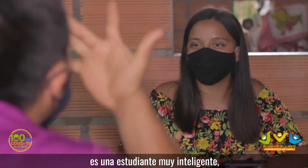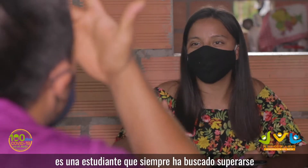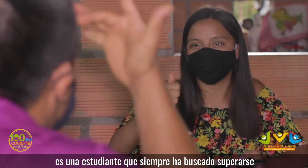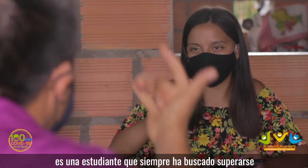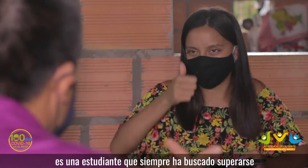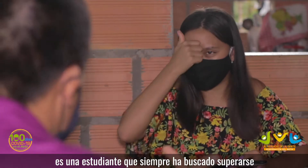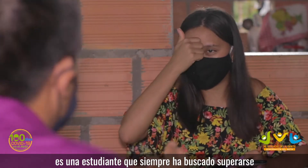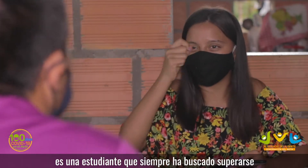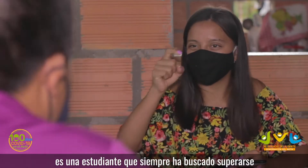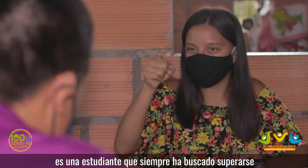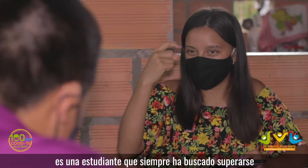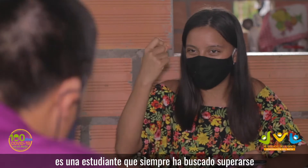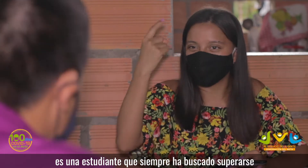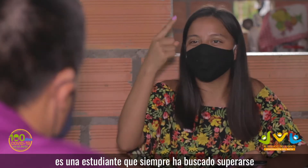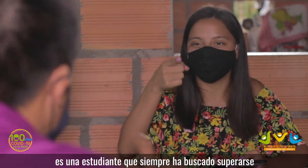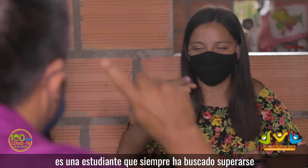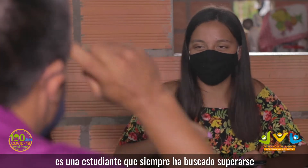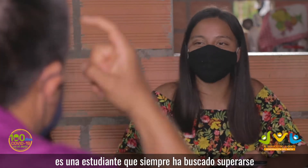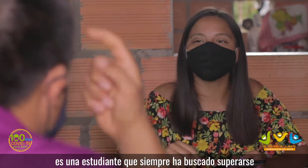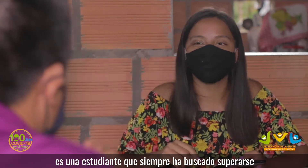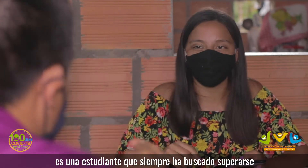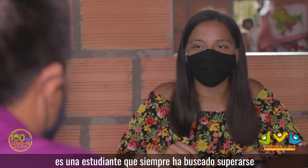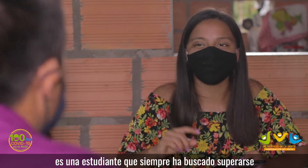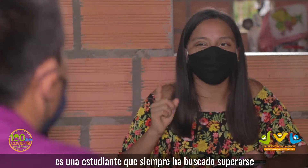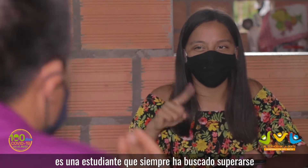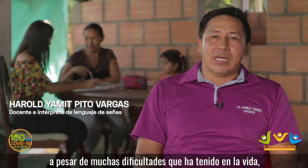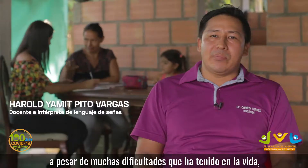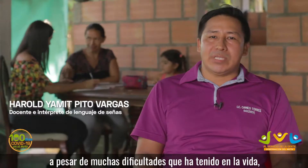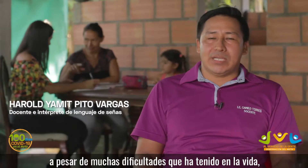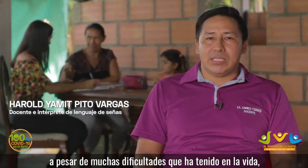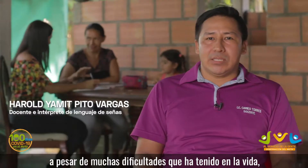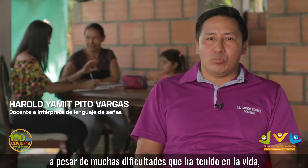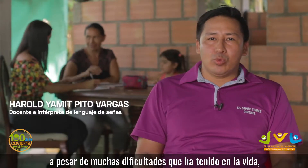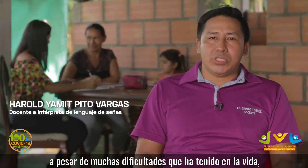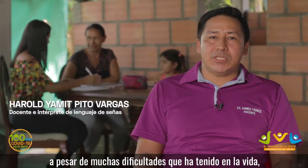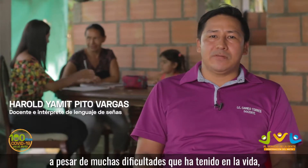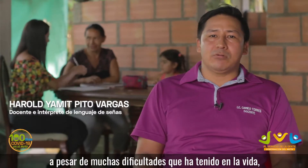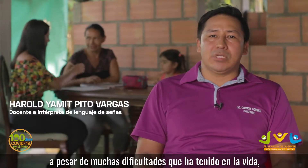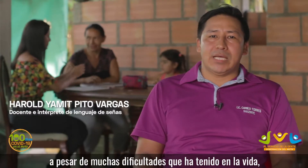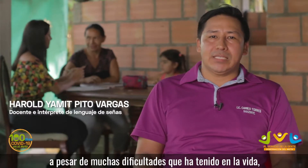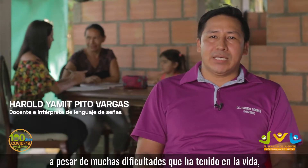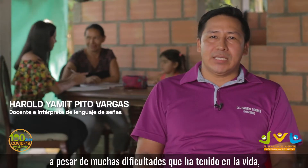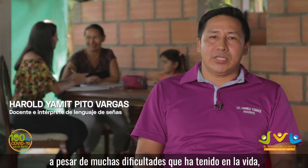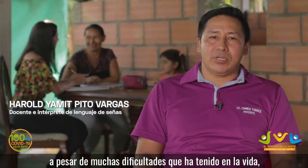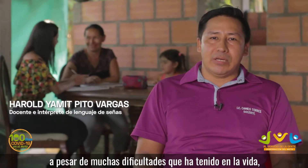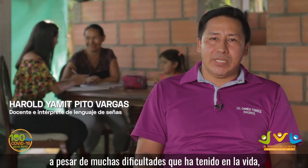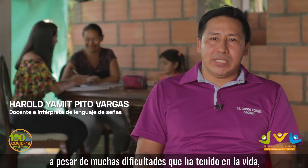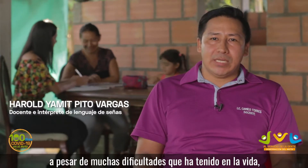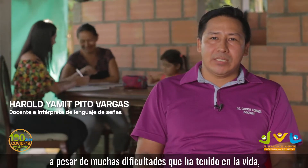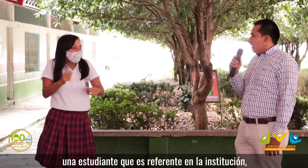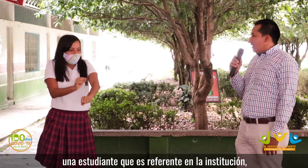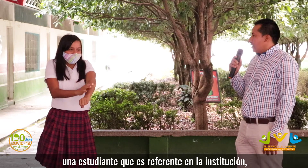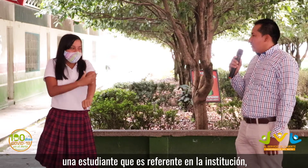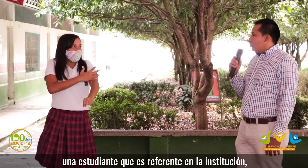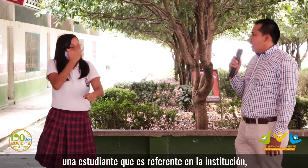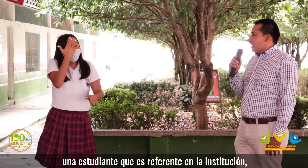una estudiante que siempre ha buscado superarse a pesar de muchas dificultades que ha tenido en la vida. Una estudiante que